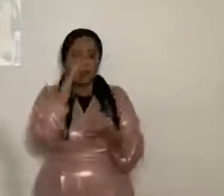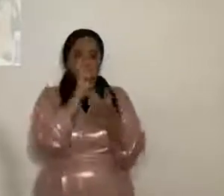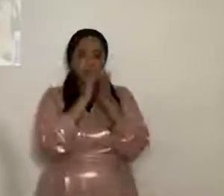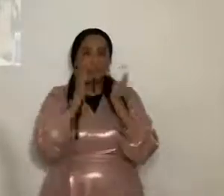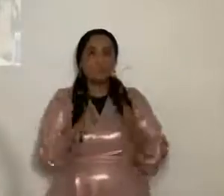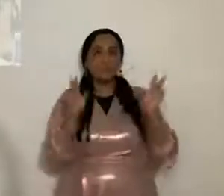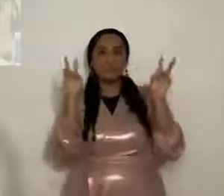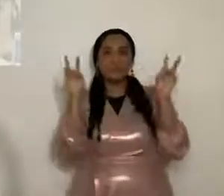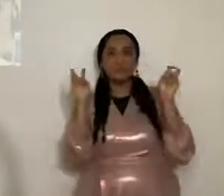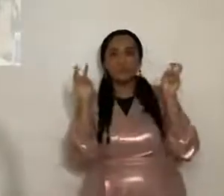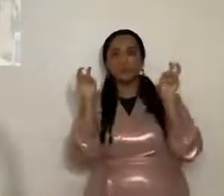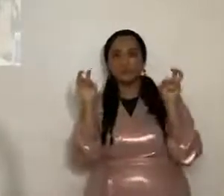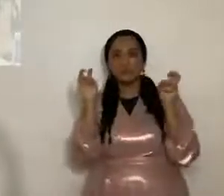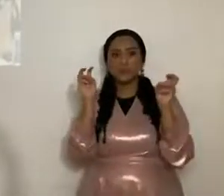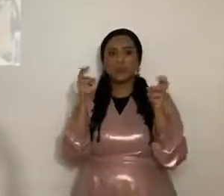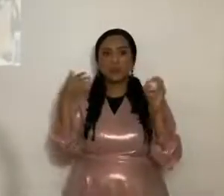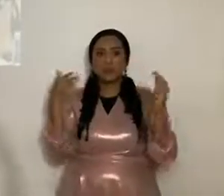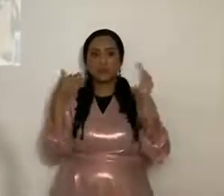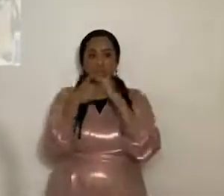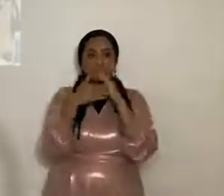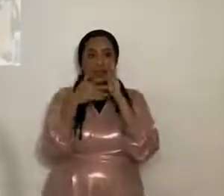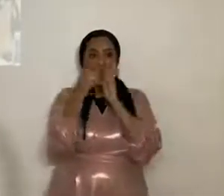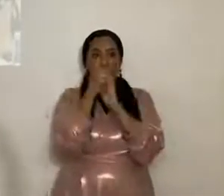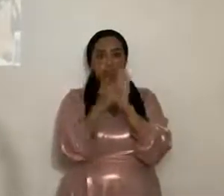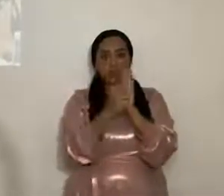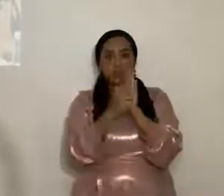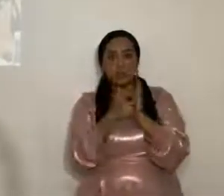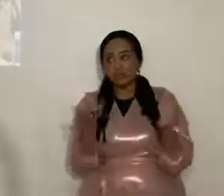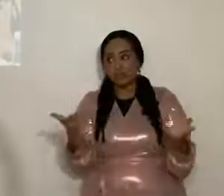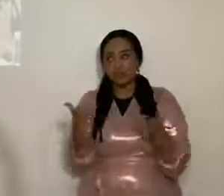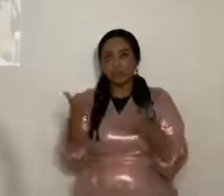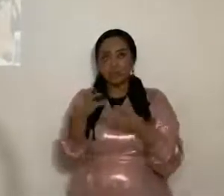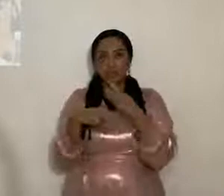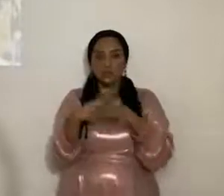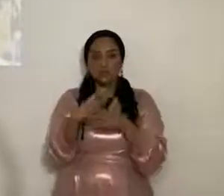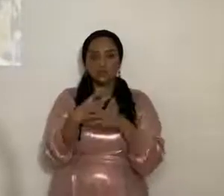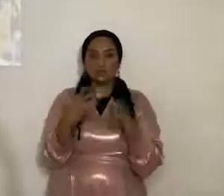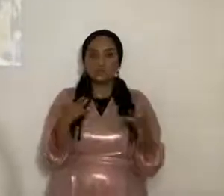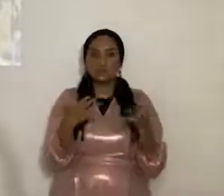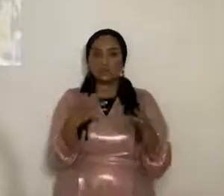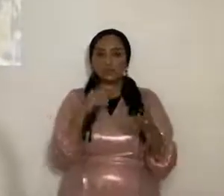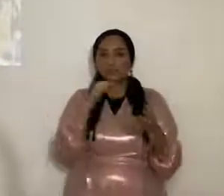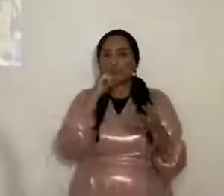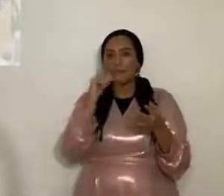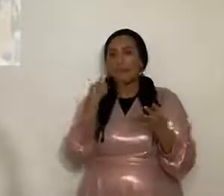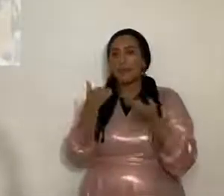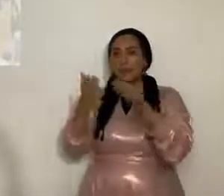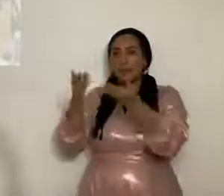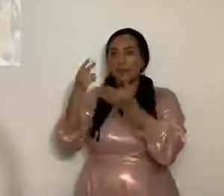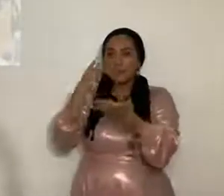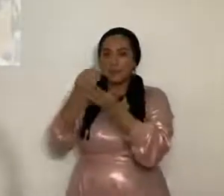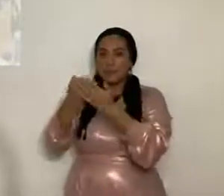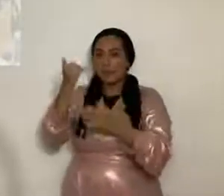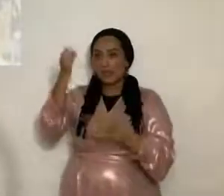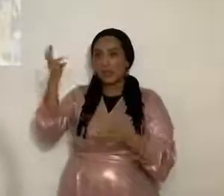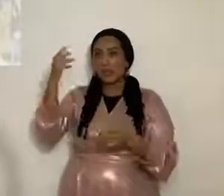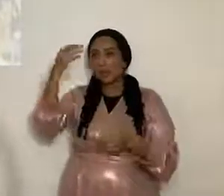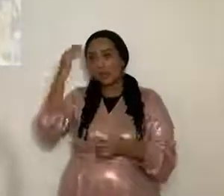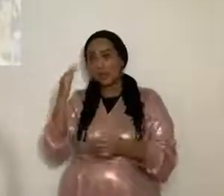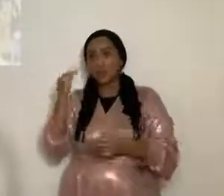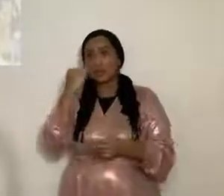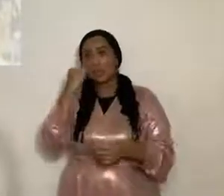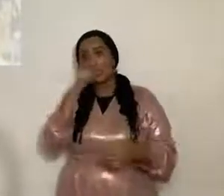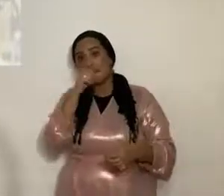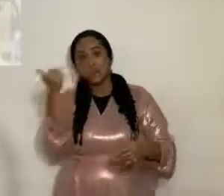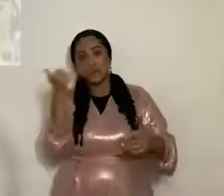entre comillas, transgrede las leyes de la tierra, entonces no está dando testimonio de que Yahweh es su Elohim. Y entonces, si